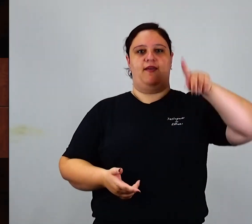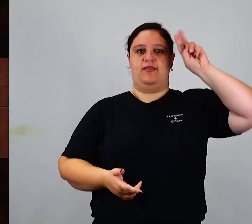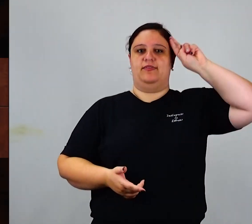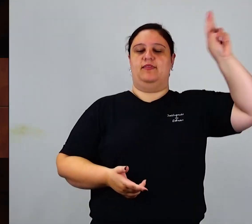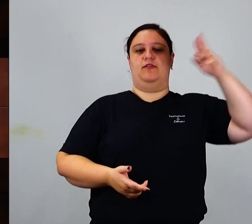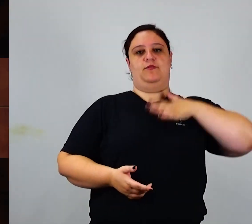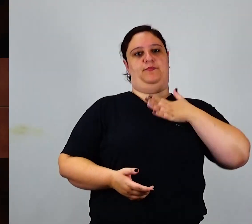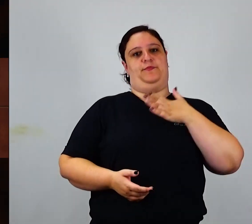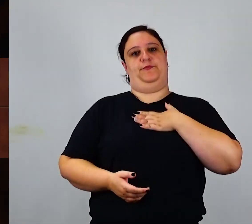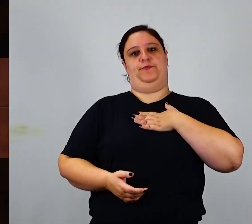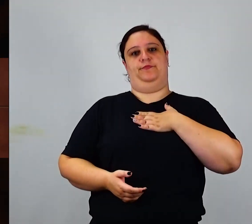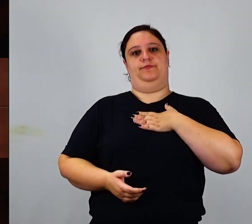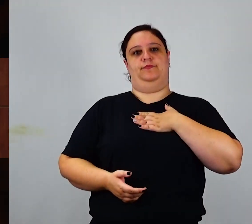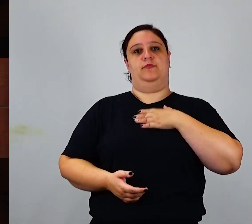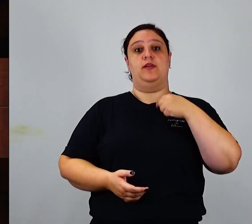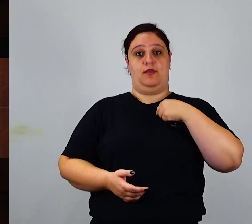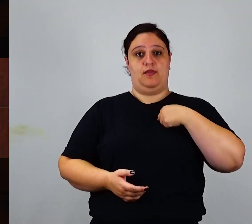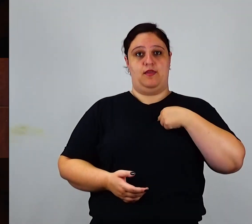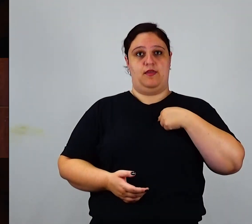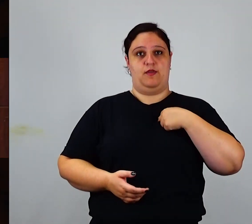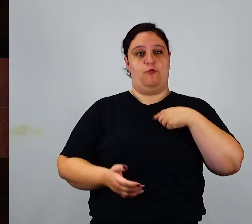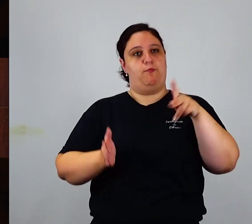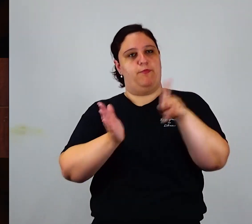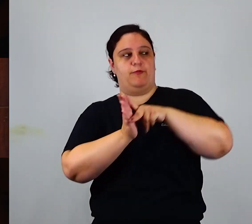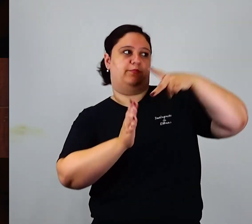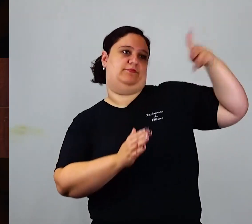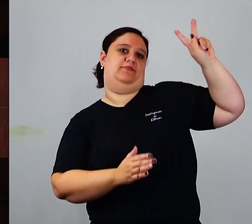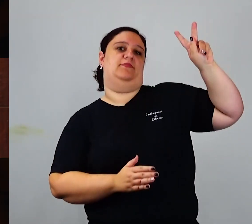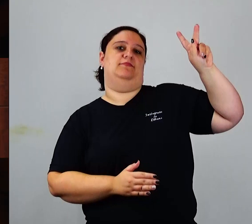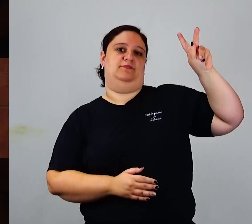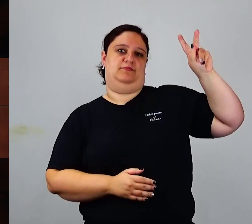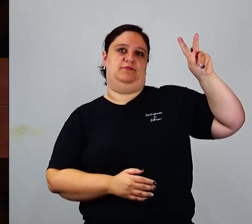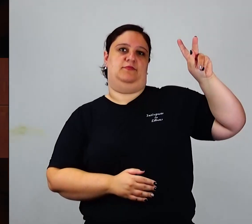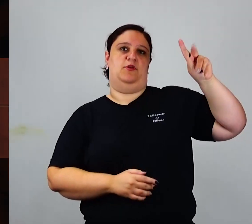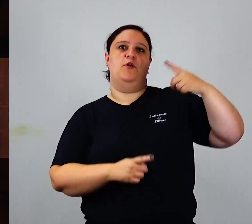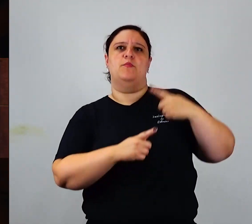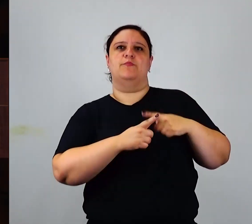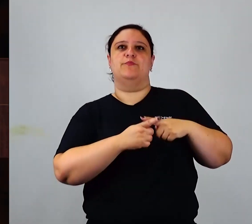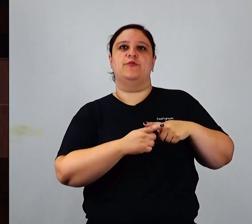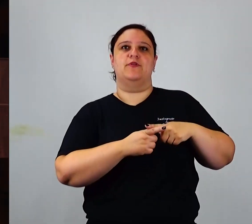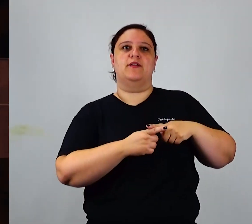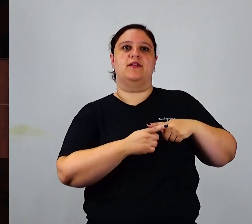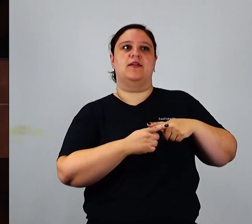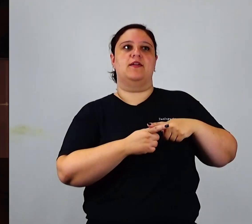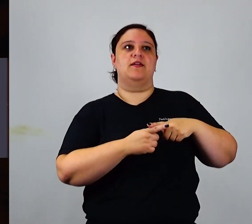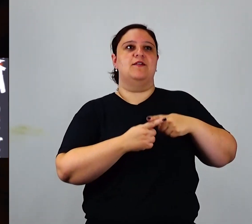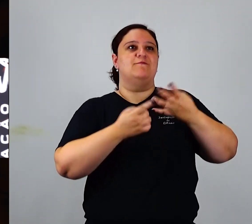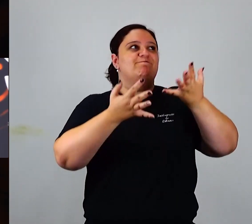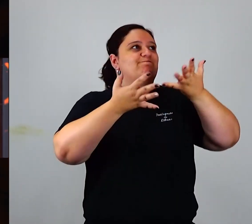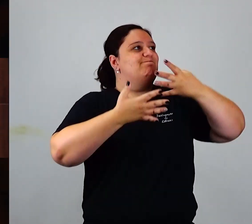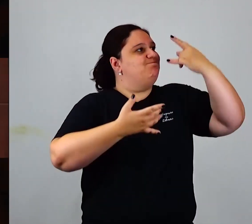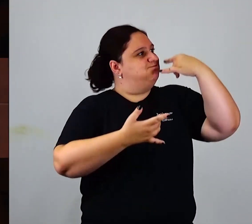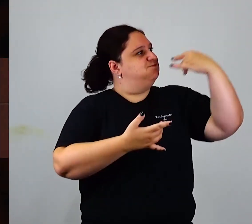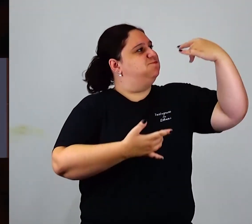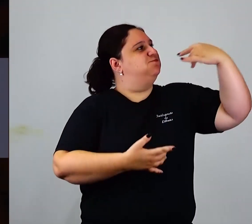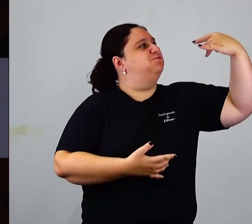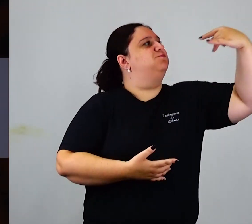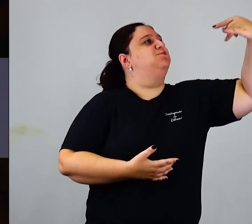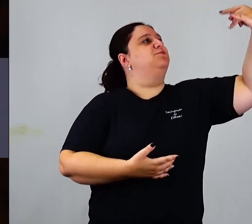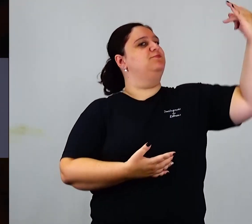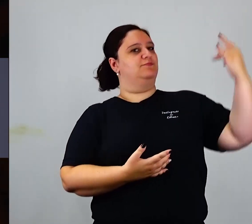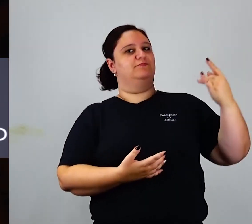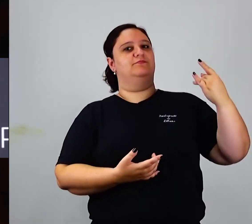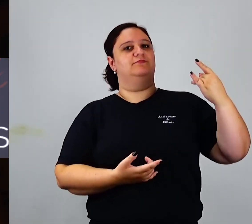Senhor. Eu sou cativo dele. Ele me conquistou. E Ele me conquistou para a